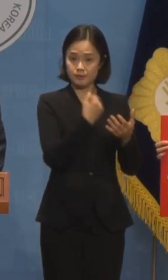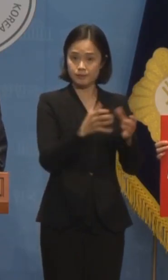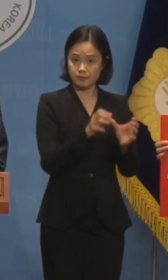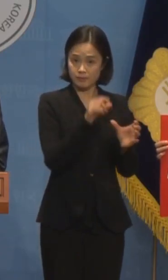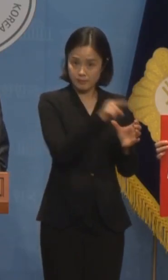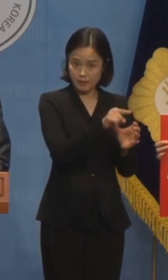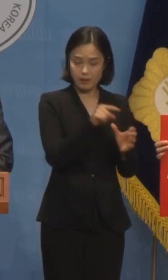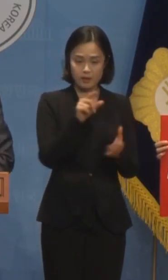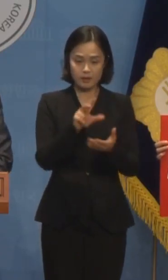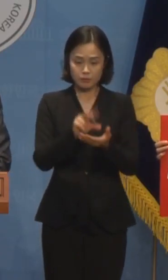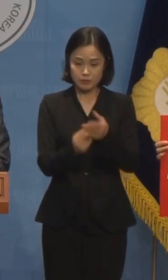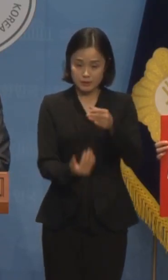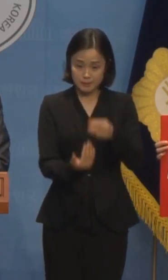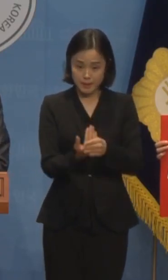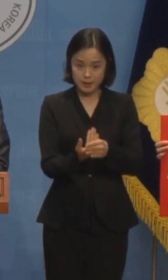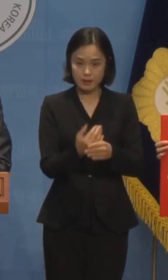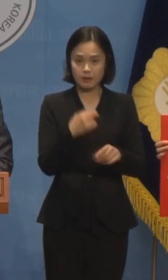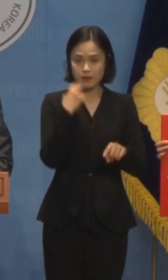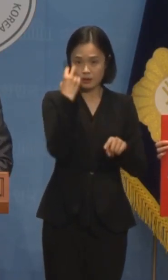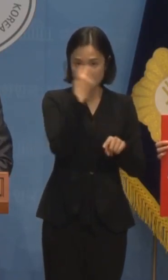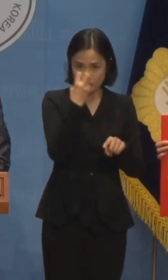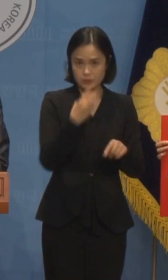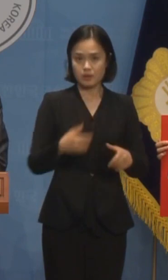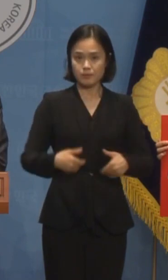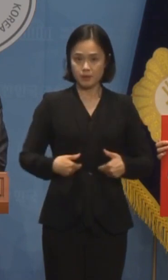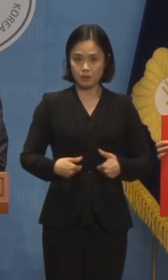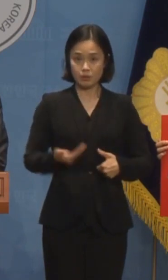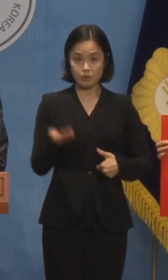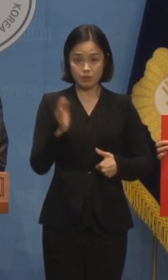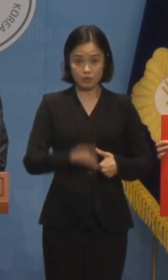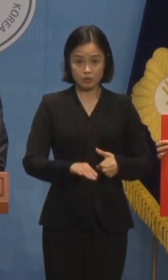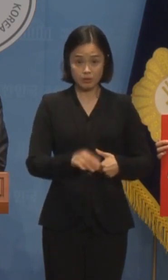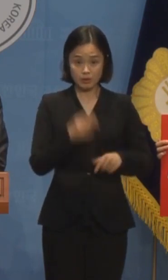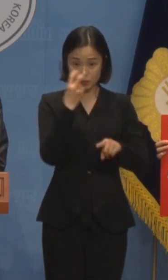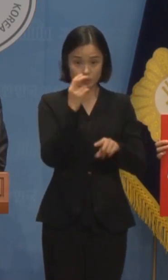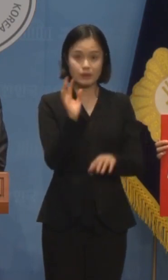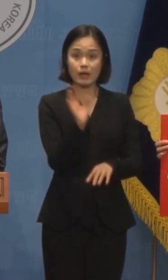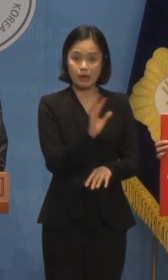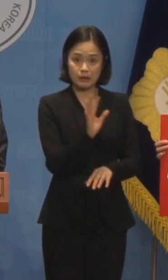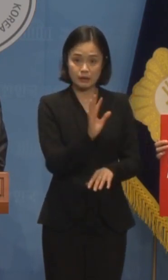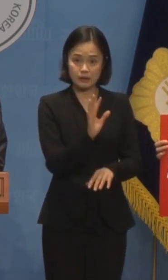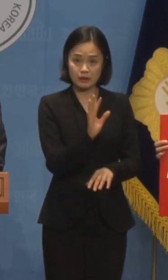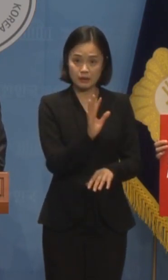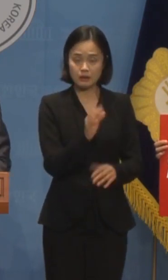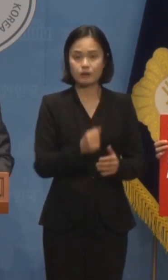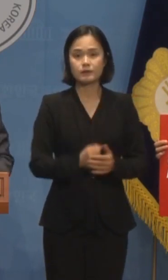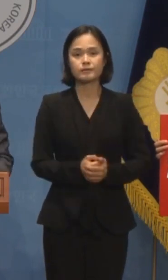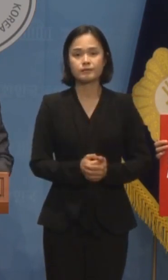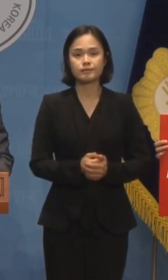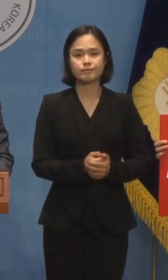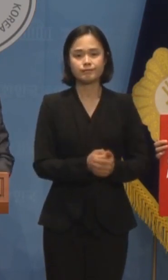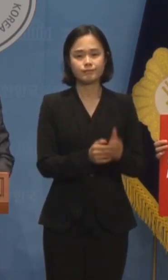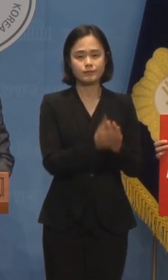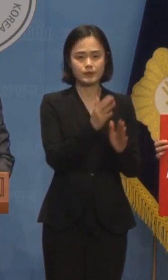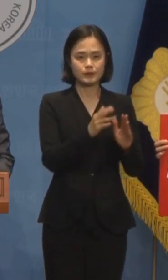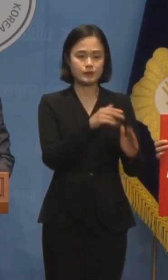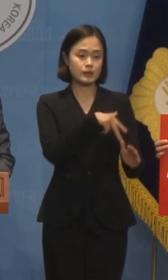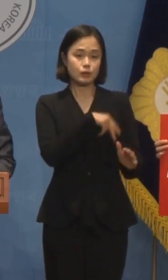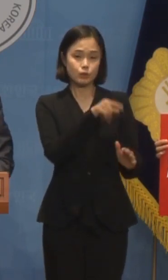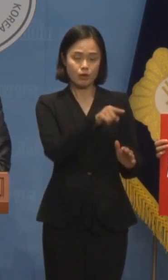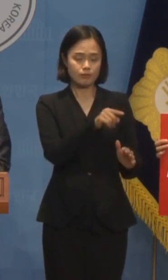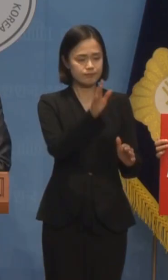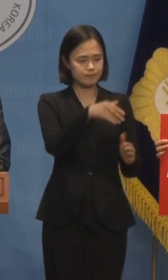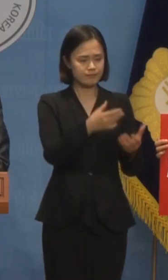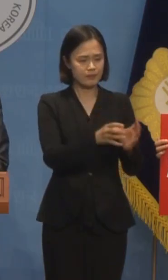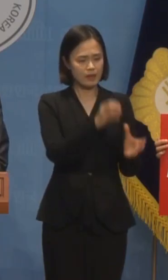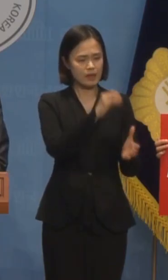되는데 제대로 조사하기는커녕 해당 시의원에게 탈당 요구를 하는 등 무책임한 꼬리 자르기로